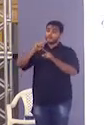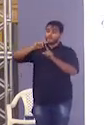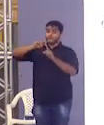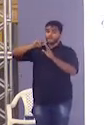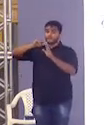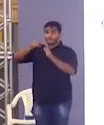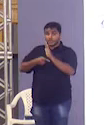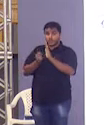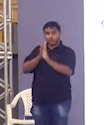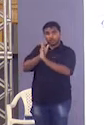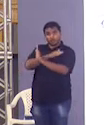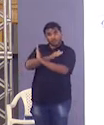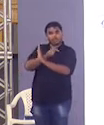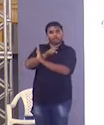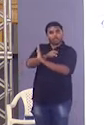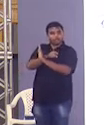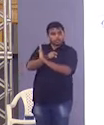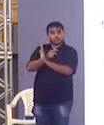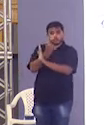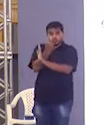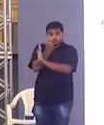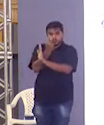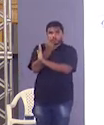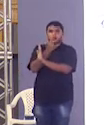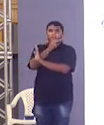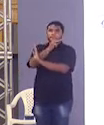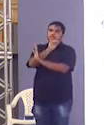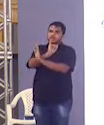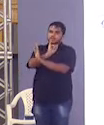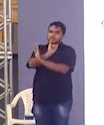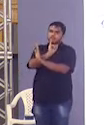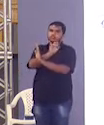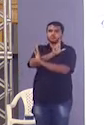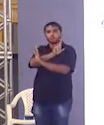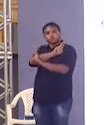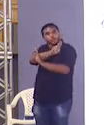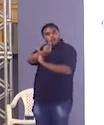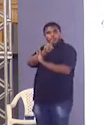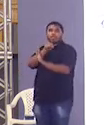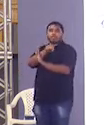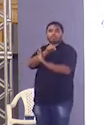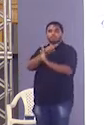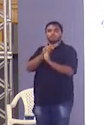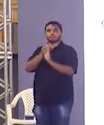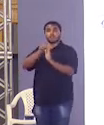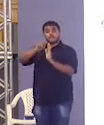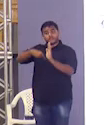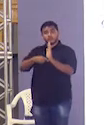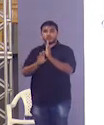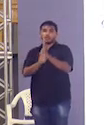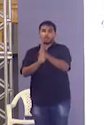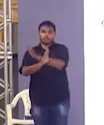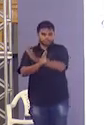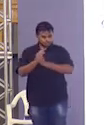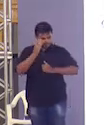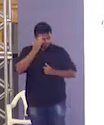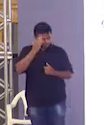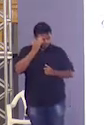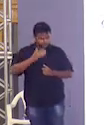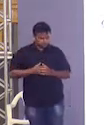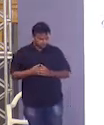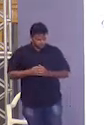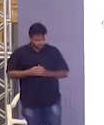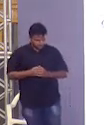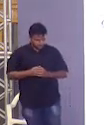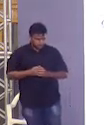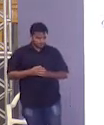o período. Então, a minha fração vai ficar assim, ó. Vai ficar